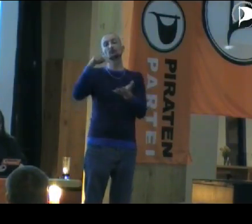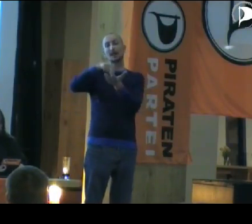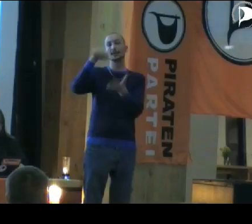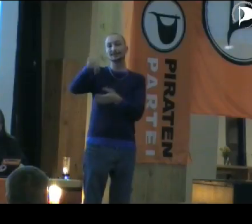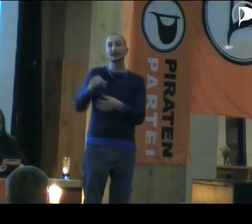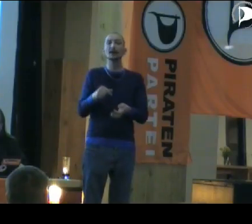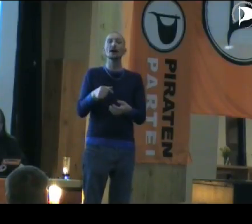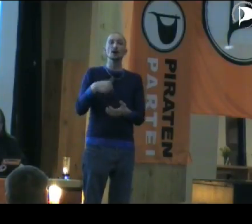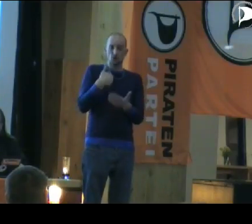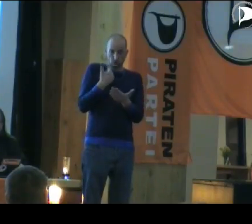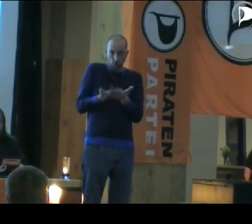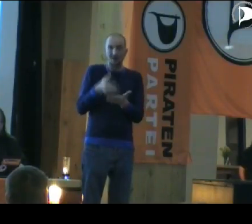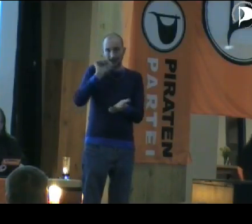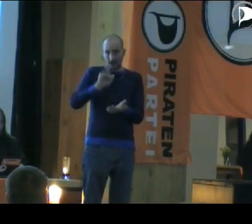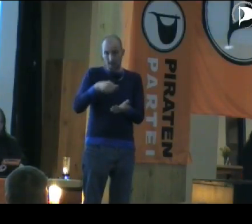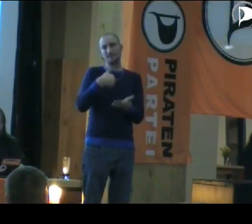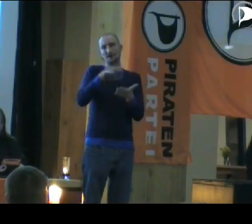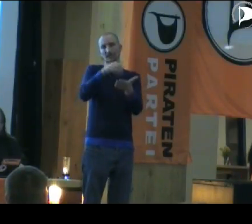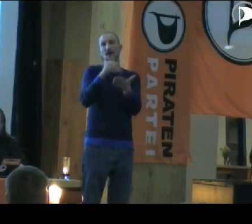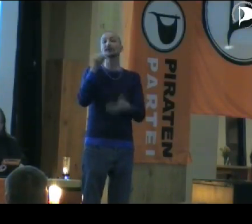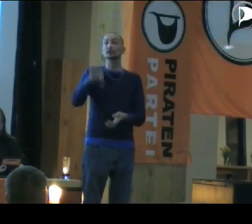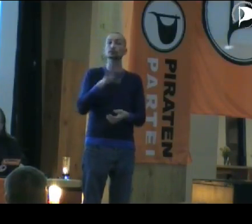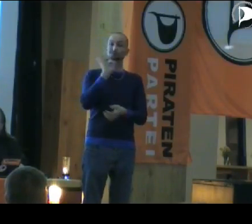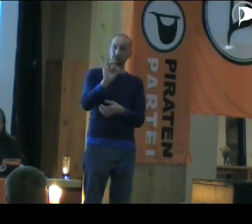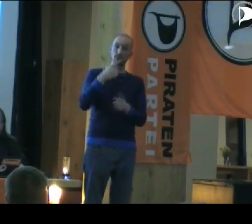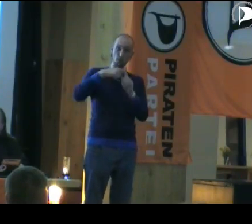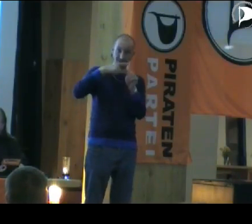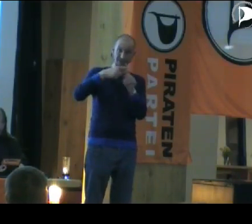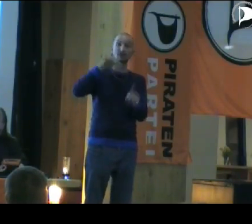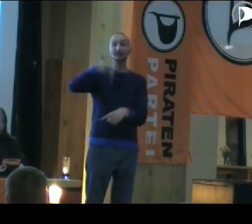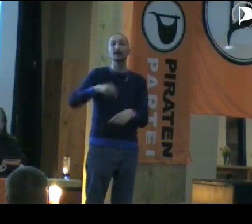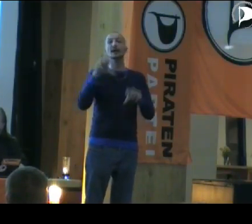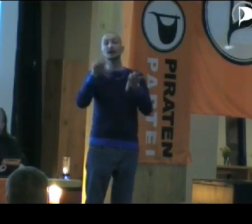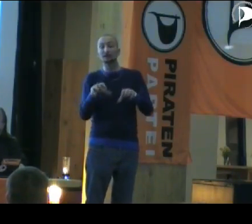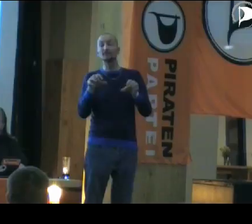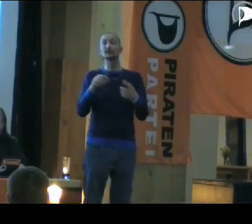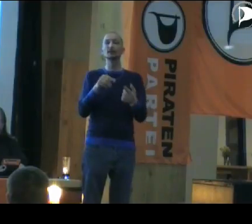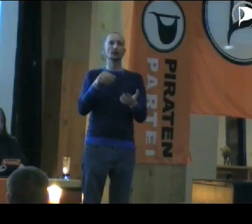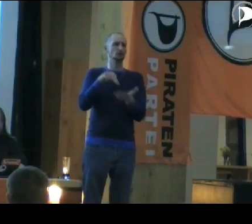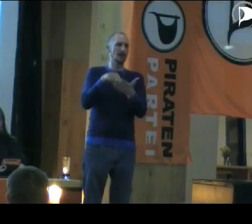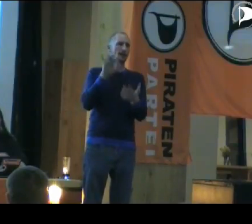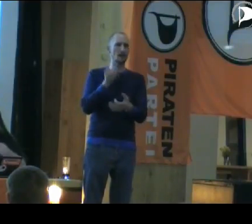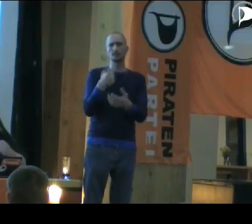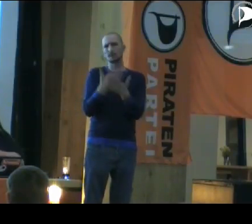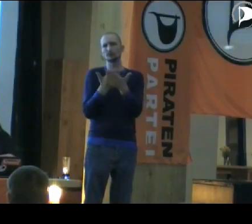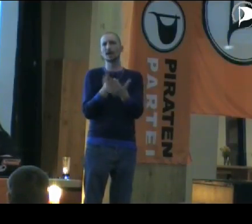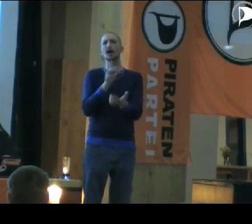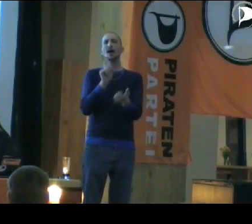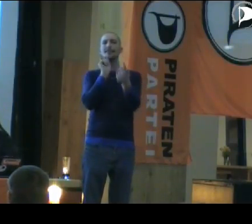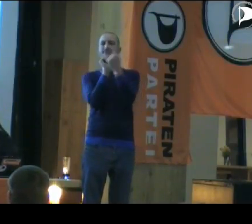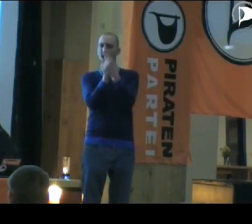und jetzt könnte ich habe das in bayern gesehen dass eine geschäftsstelle dann auch mal als treffpunkt hat das sehr gut